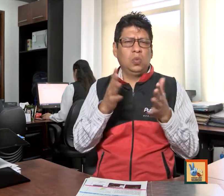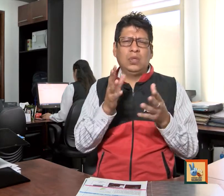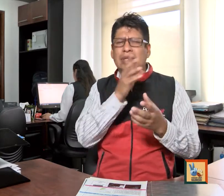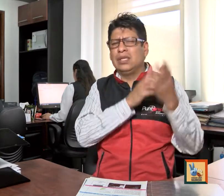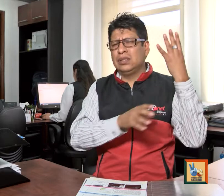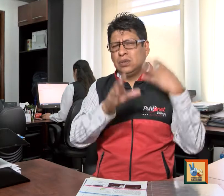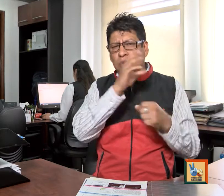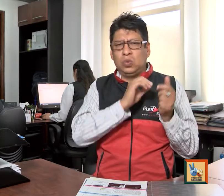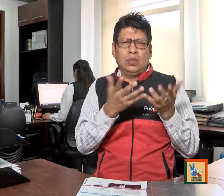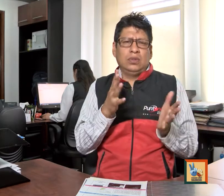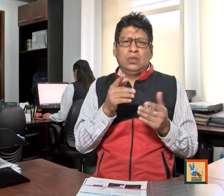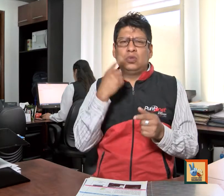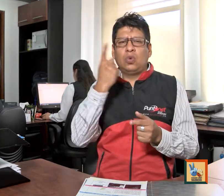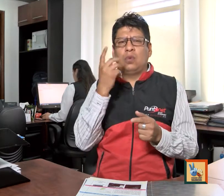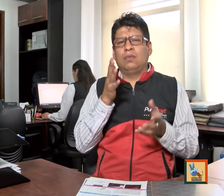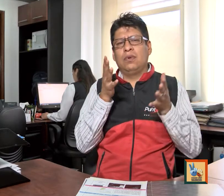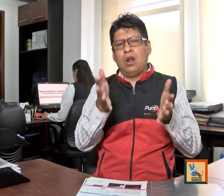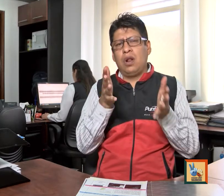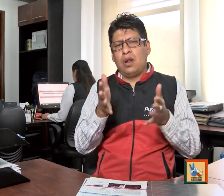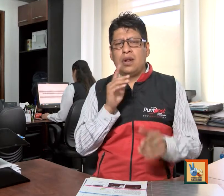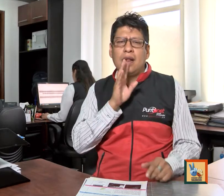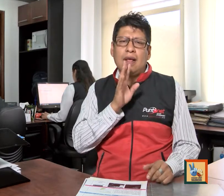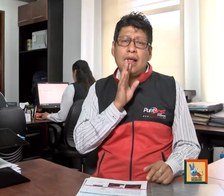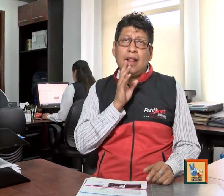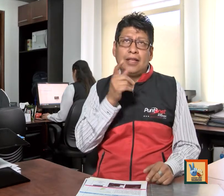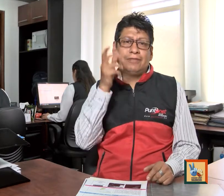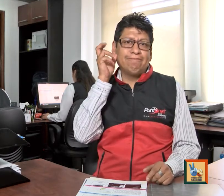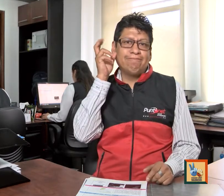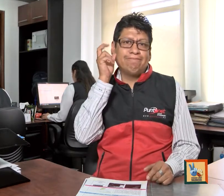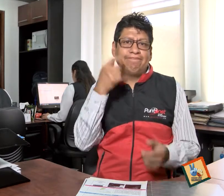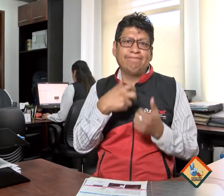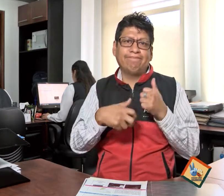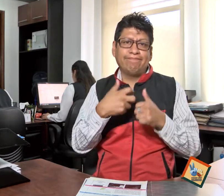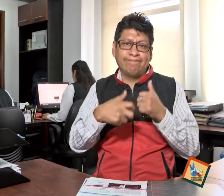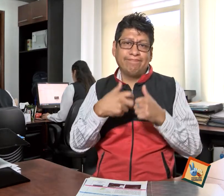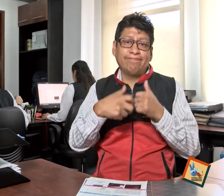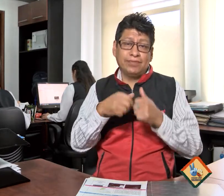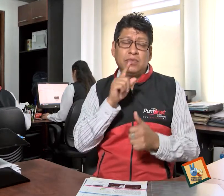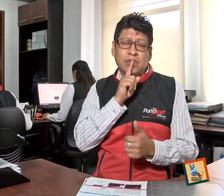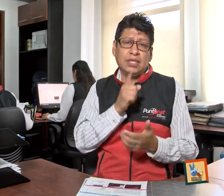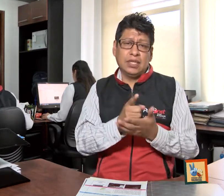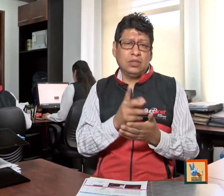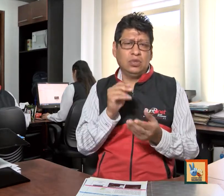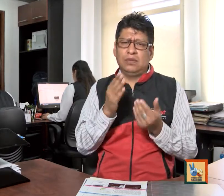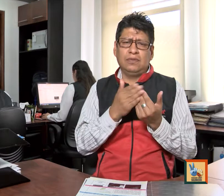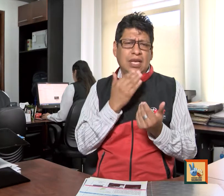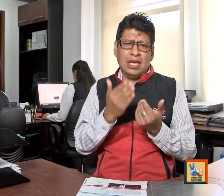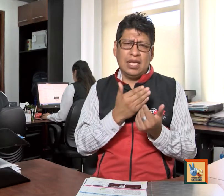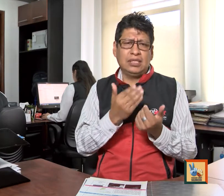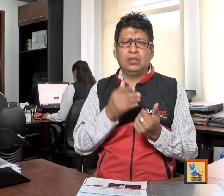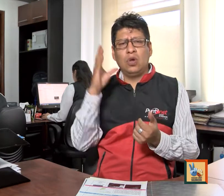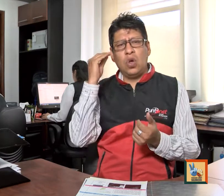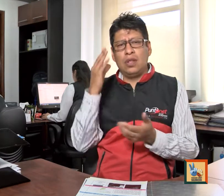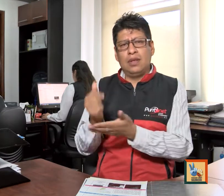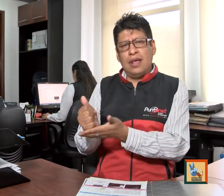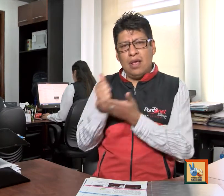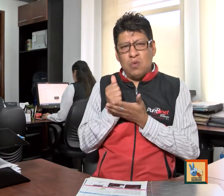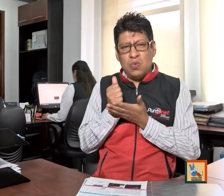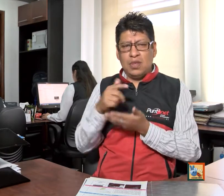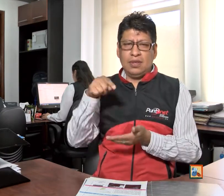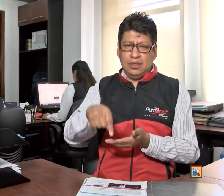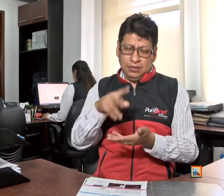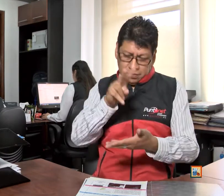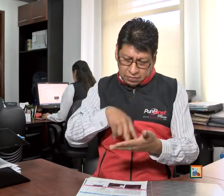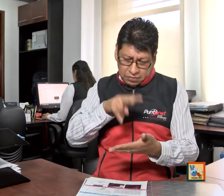aula y cuando una profesora dicta sus clases pues obviamente se complica para una persona sorda ya que tocaba leer los labios y a veces